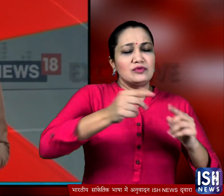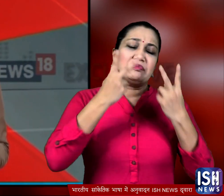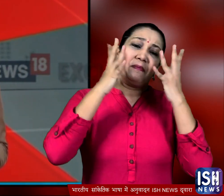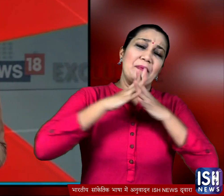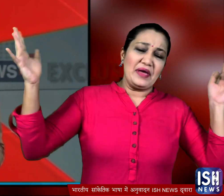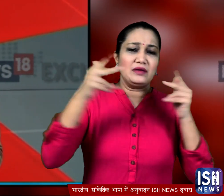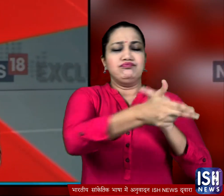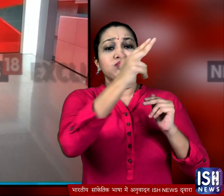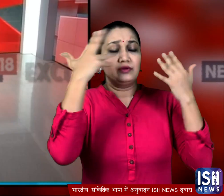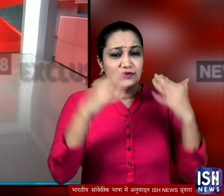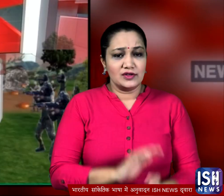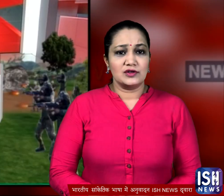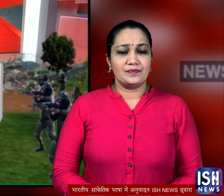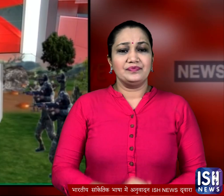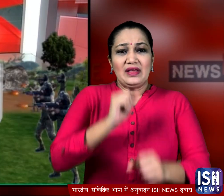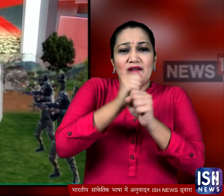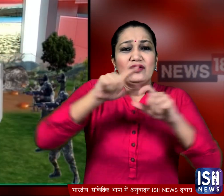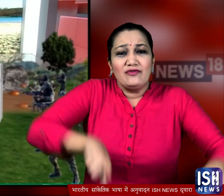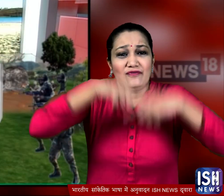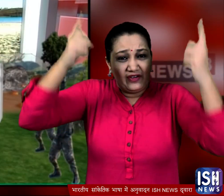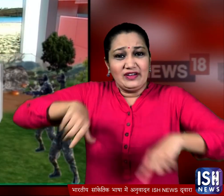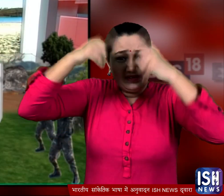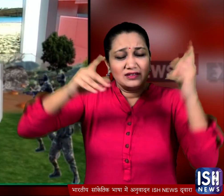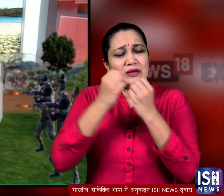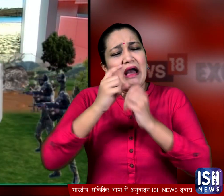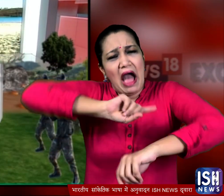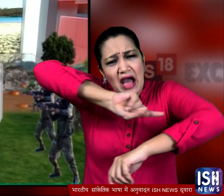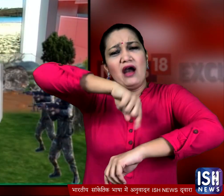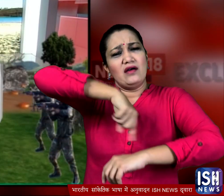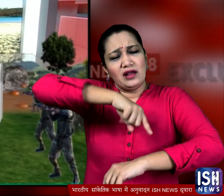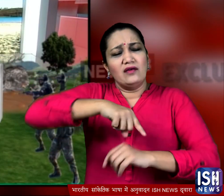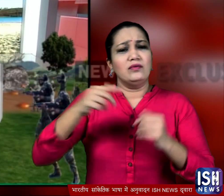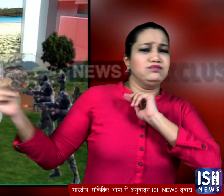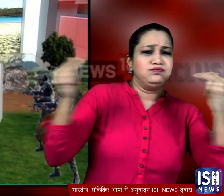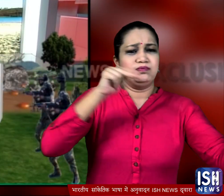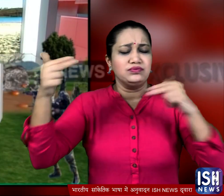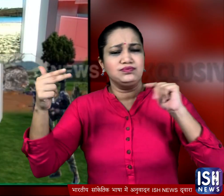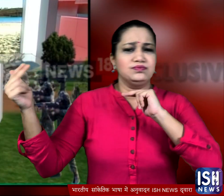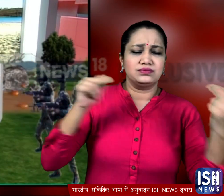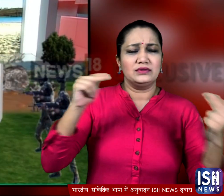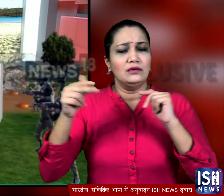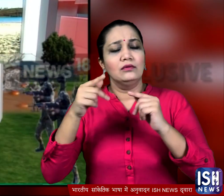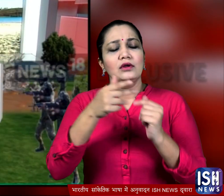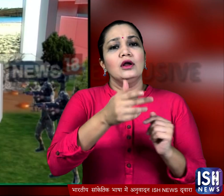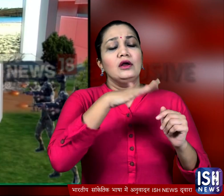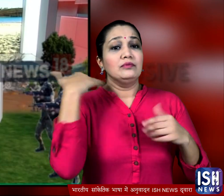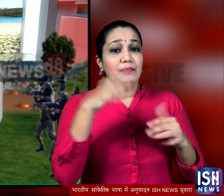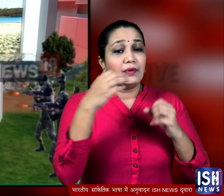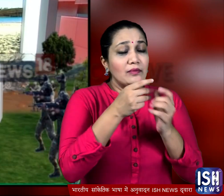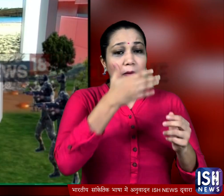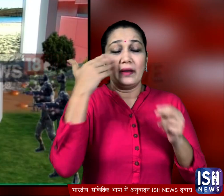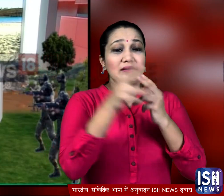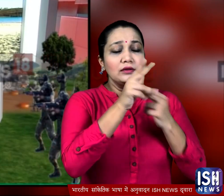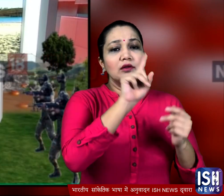राय की रिपोर्ट है कि गढ़चिरौली के जंगलों में कई घंटों तक चली मुठभेड़ में सुरक्षा बल ने 13 नक्सली मार गिराए।